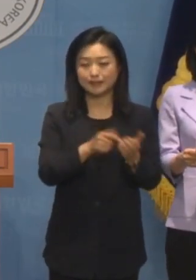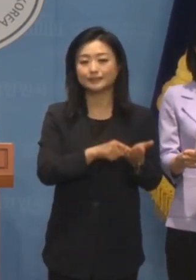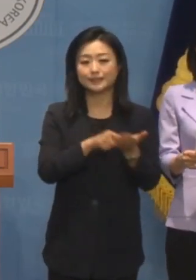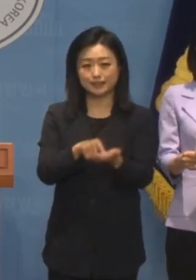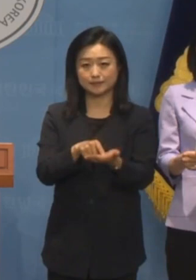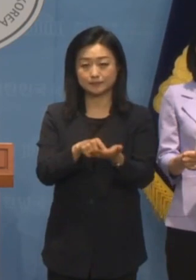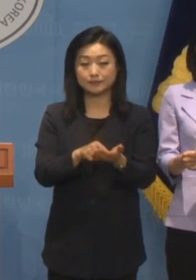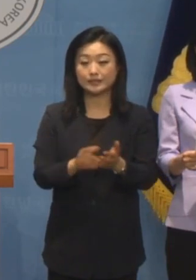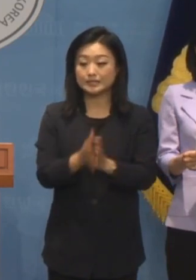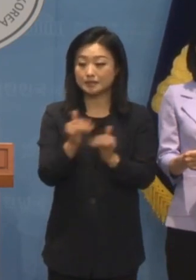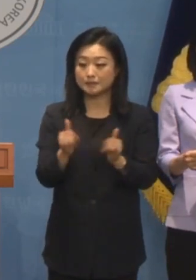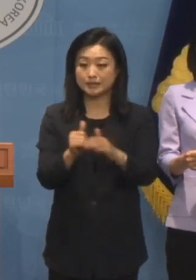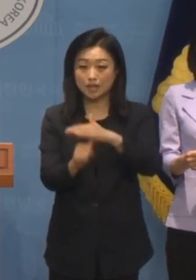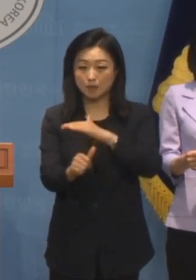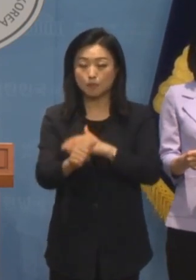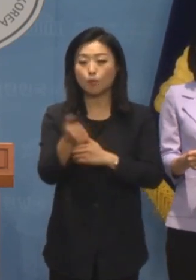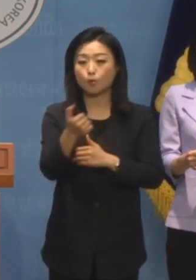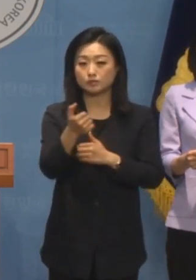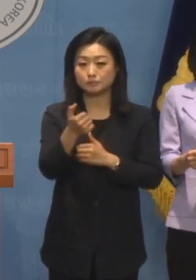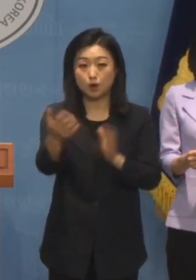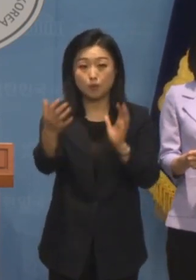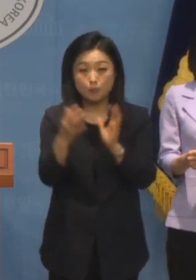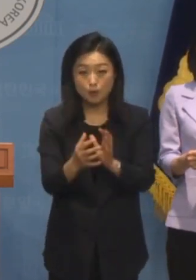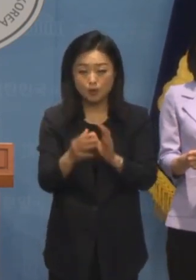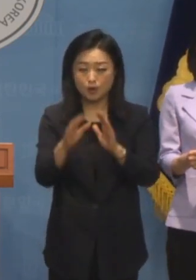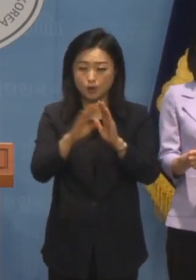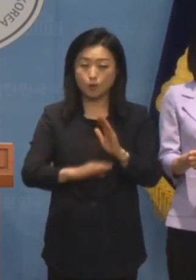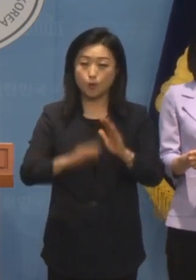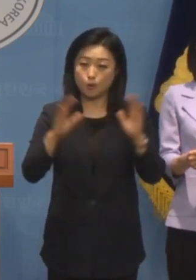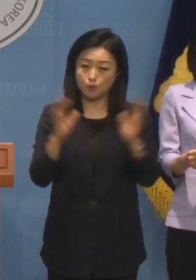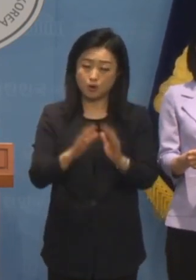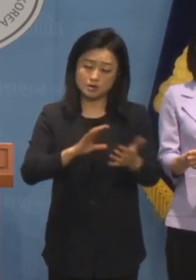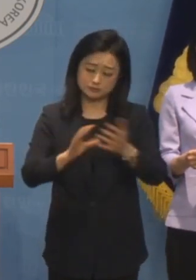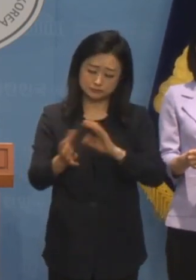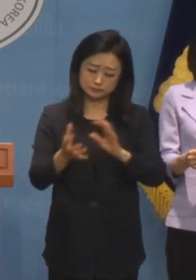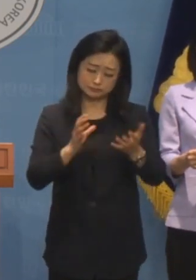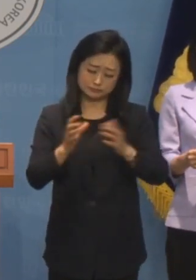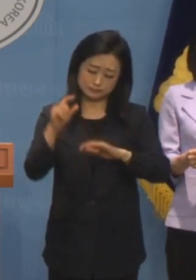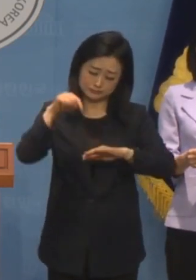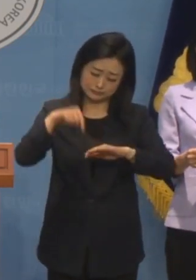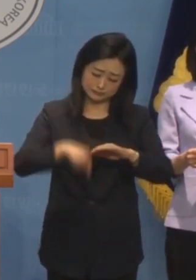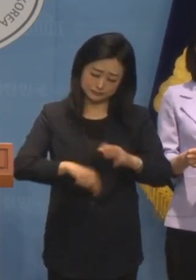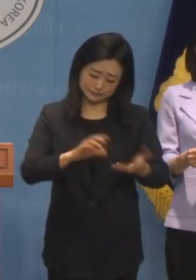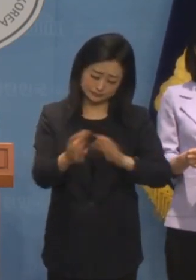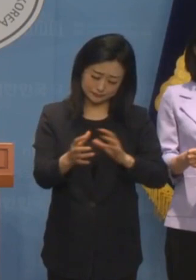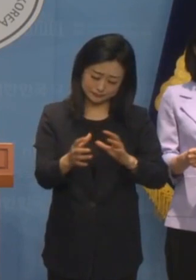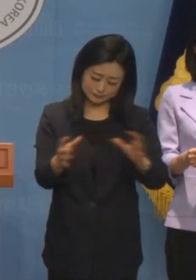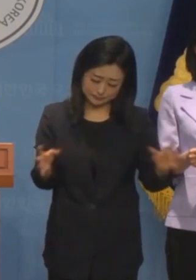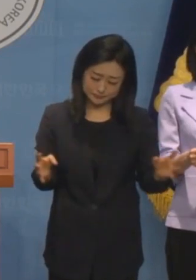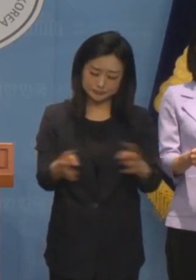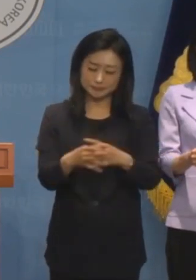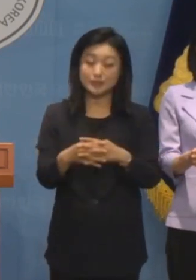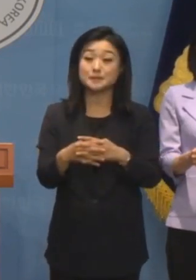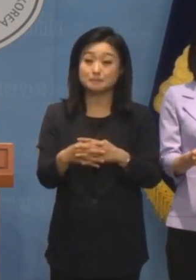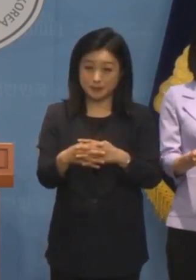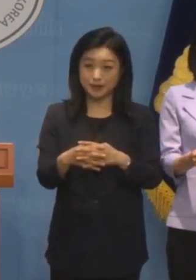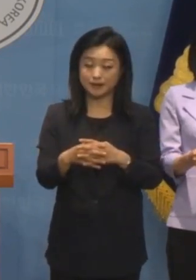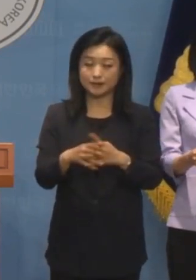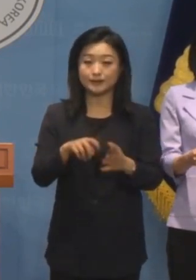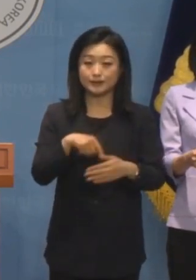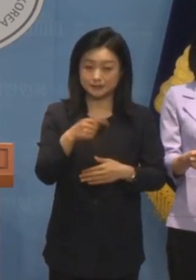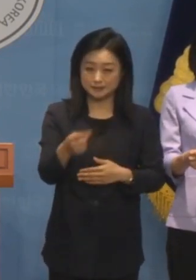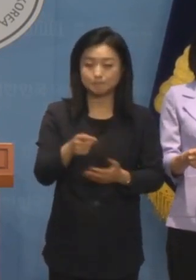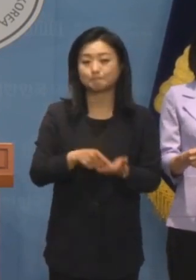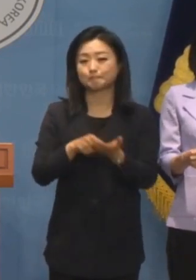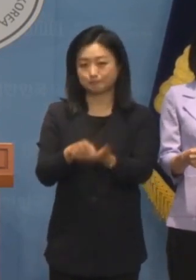시민대표 500명이 모인 공론화위원회에서 충분한 수기를 거쳐 최종 개혁안을 도출하는 등 진일보한 성과를 낸